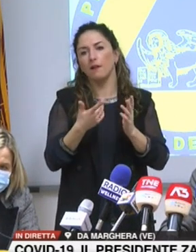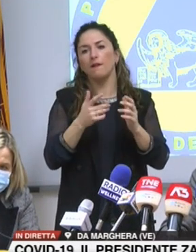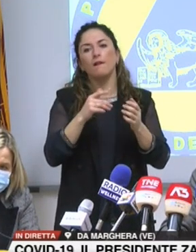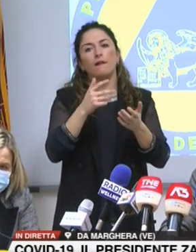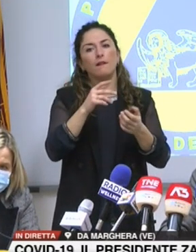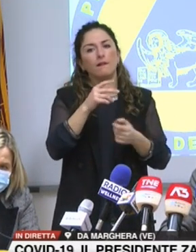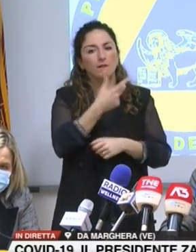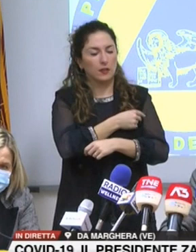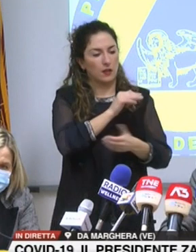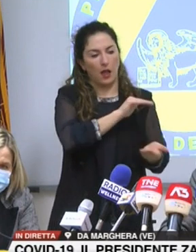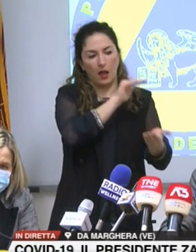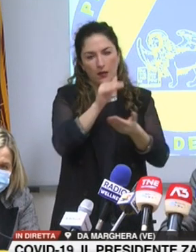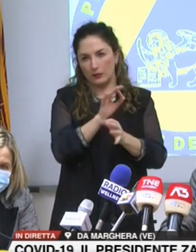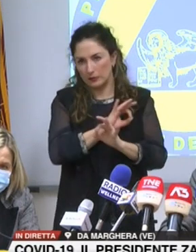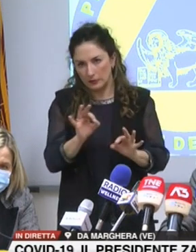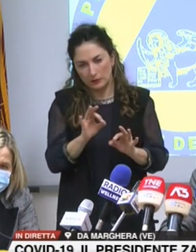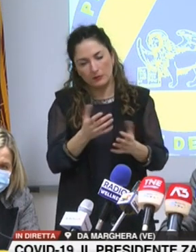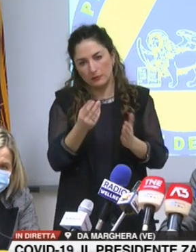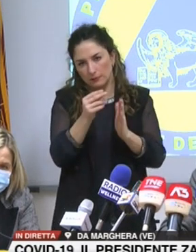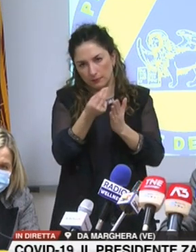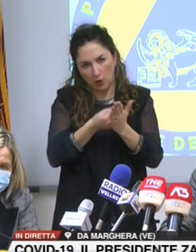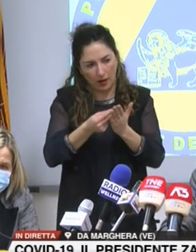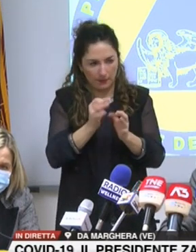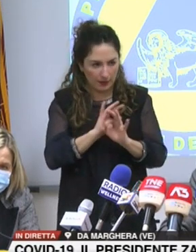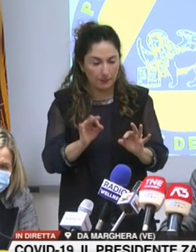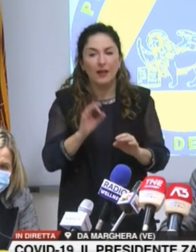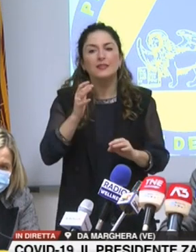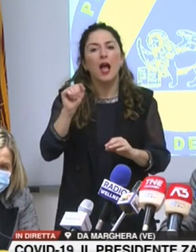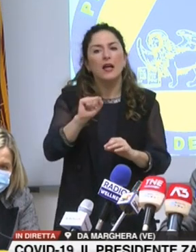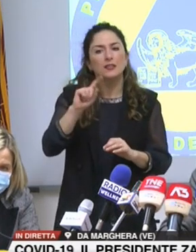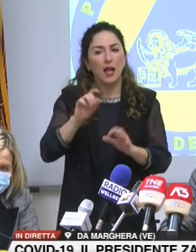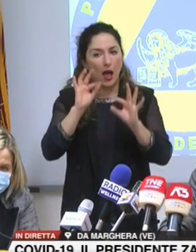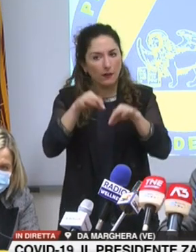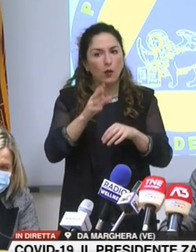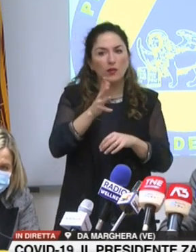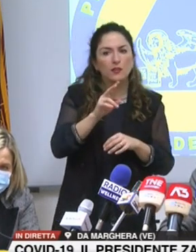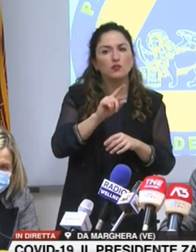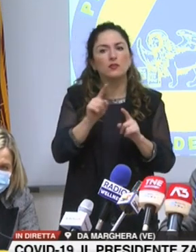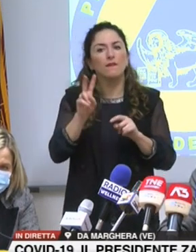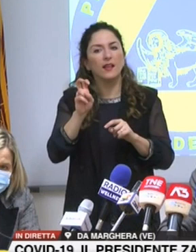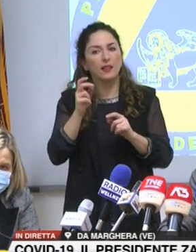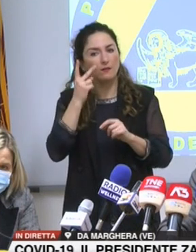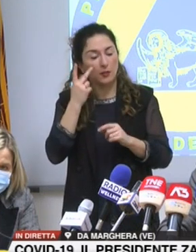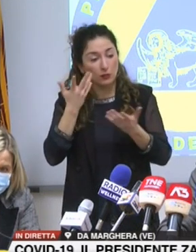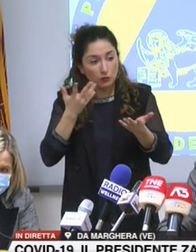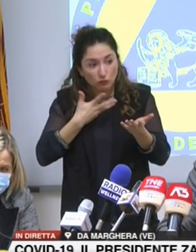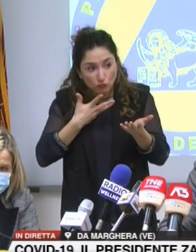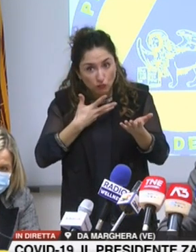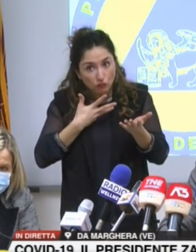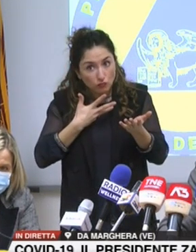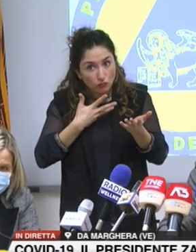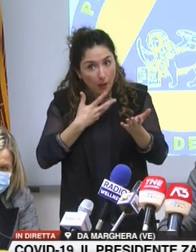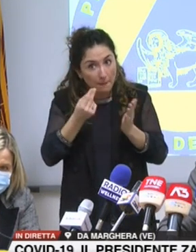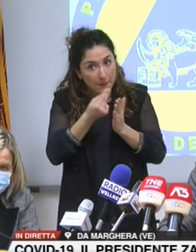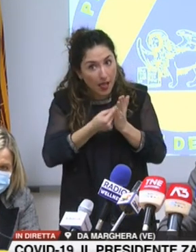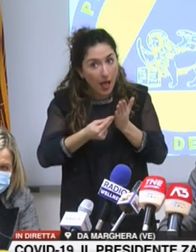si programma niente. Ma se per caso arrivasse AstraZeneca tra il 15 e il 20 febbraio, c'è un piano che dica